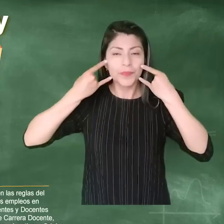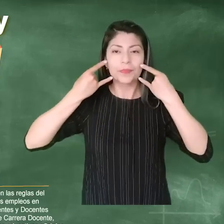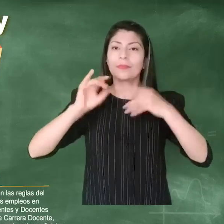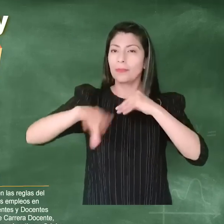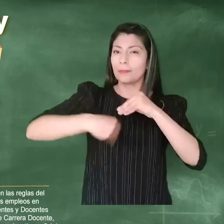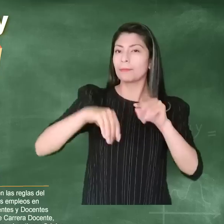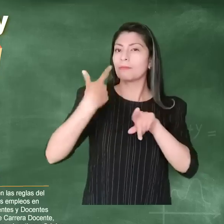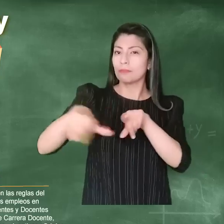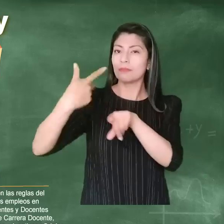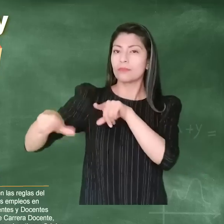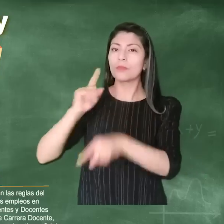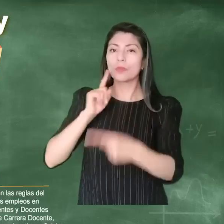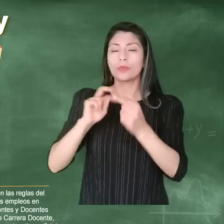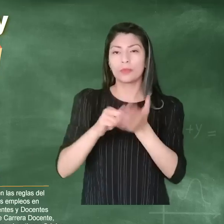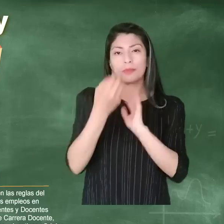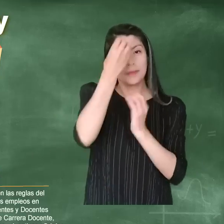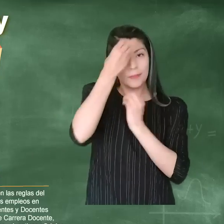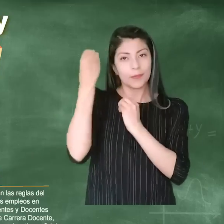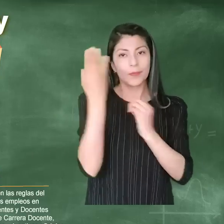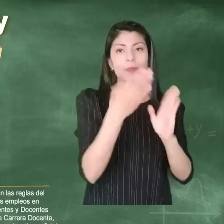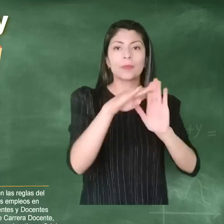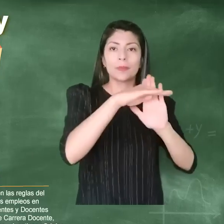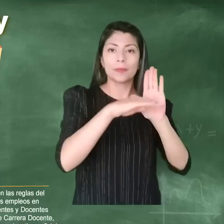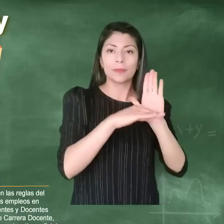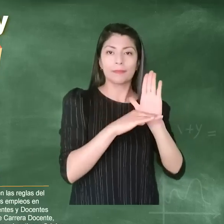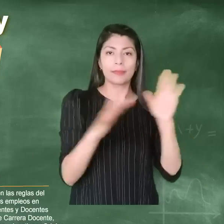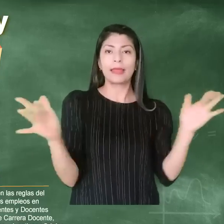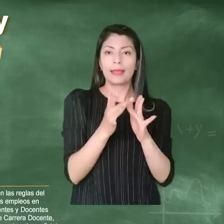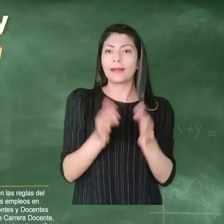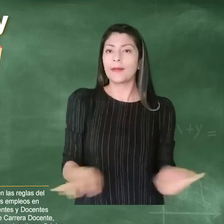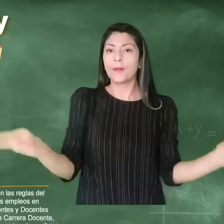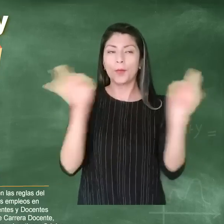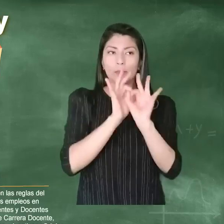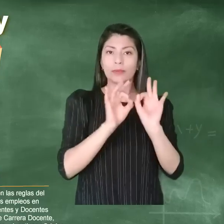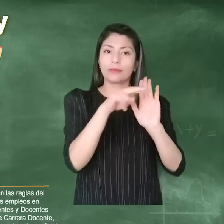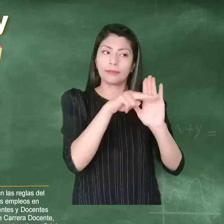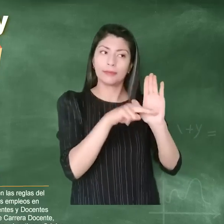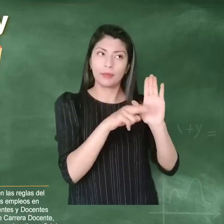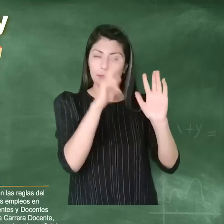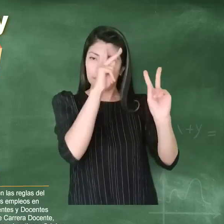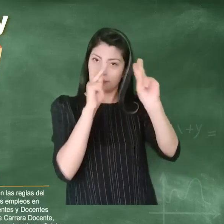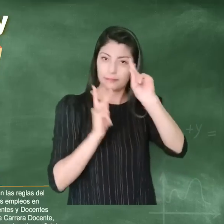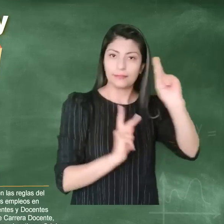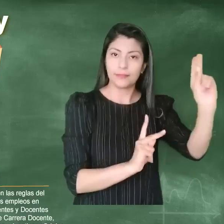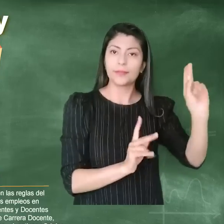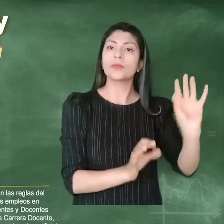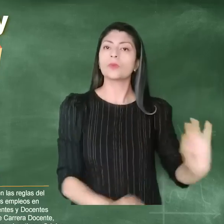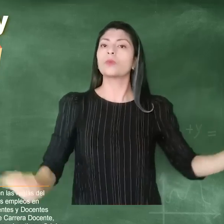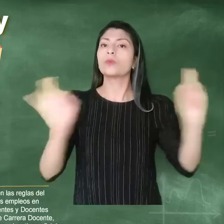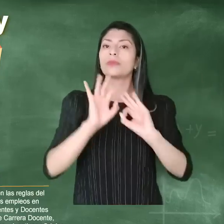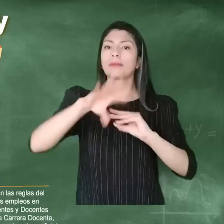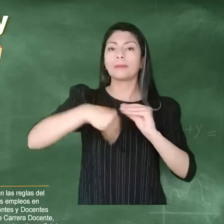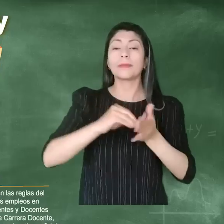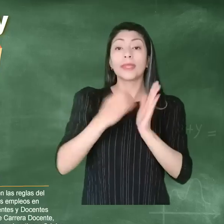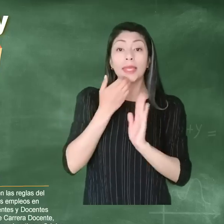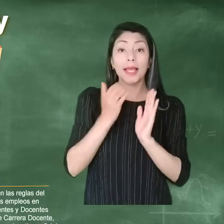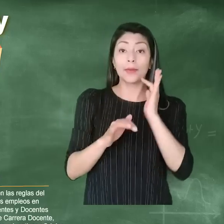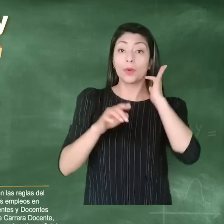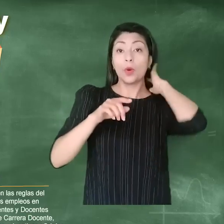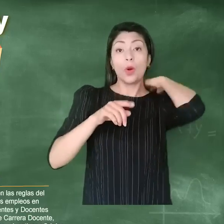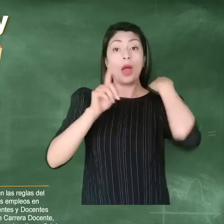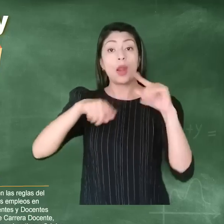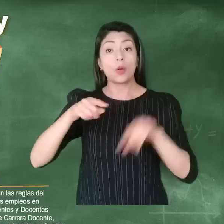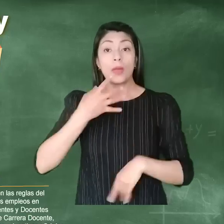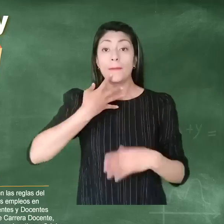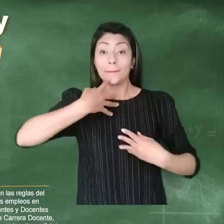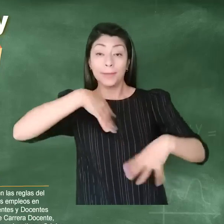medidas, tapabocas y diagonal u otros, y cumplir estrictamente los protocolos que se definan para esta etapa. A